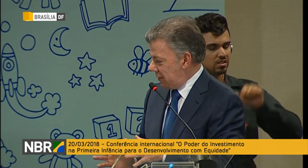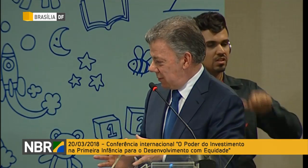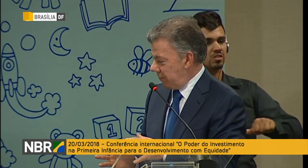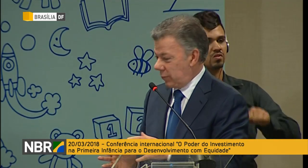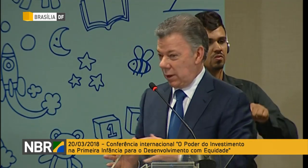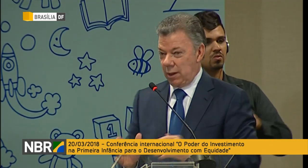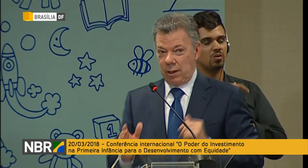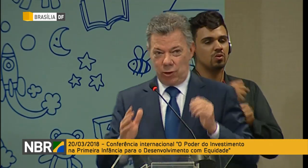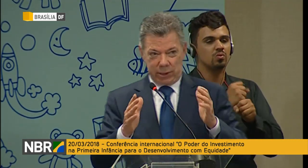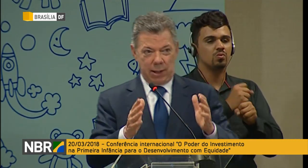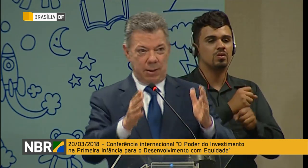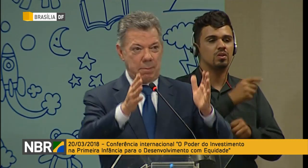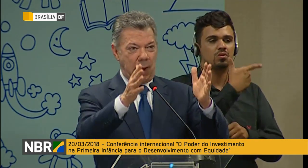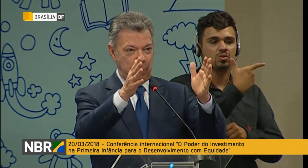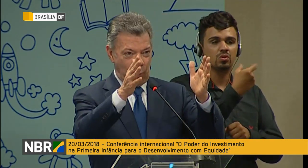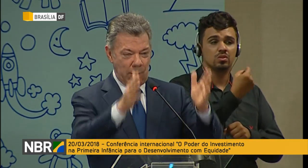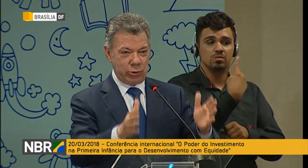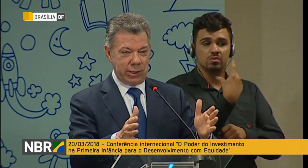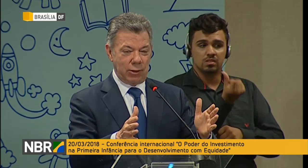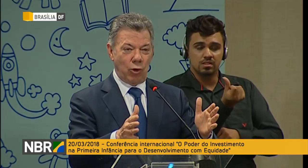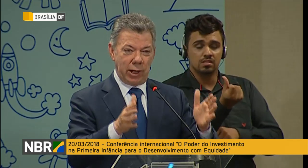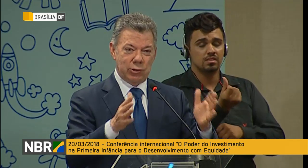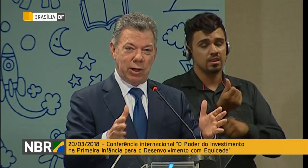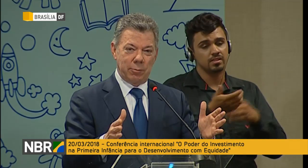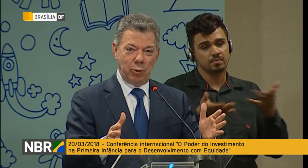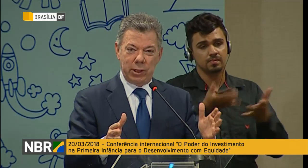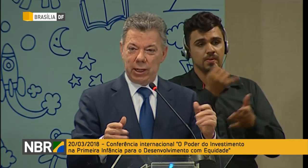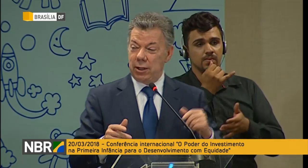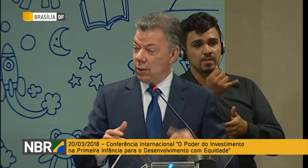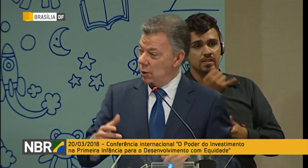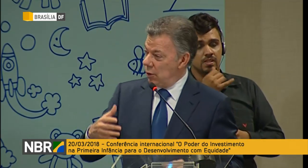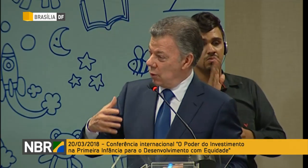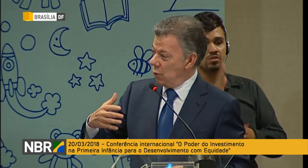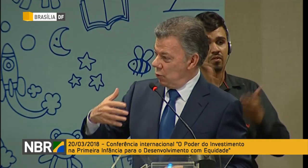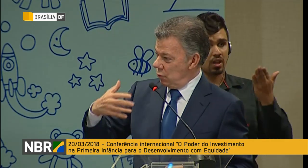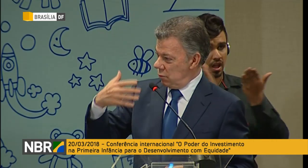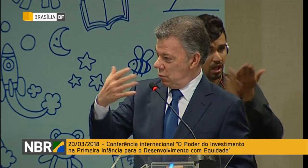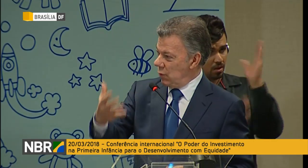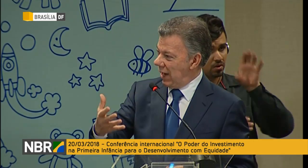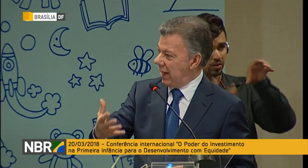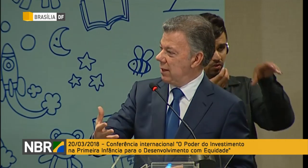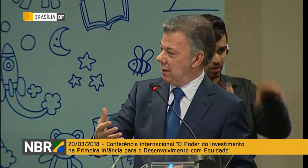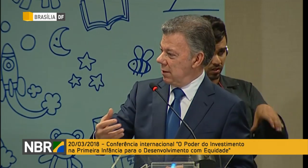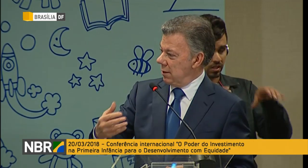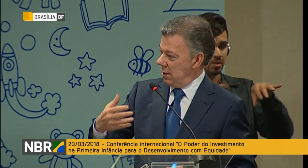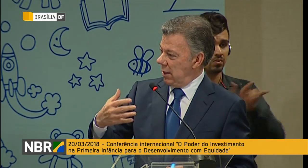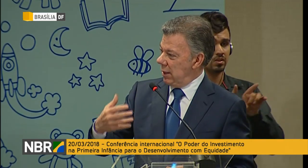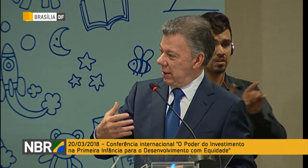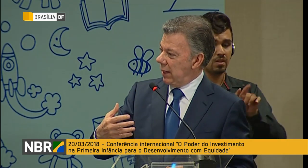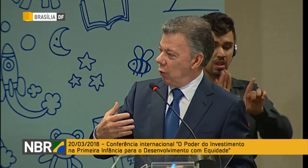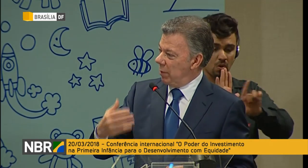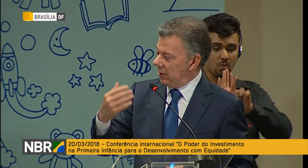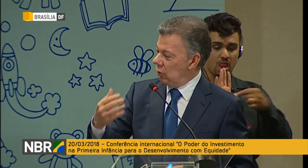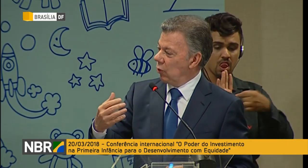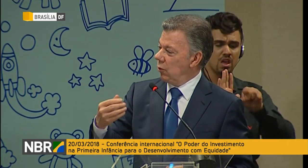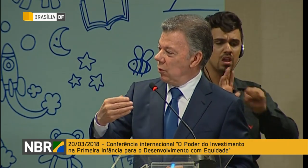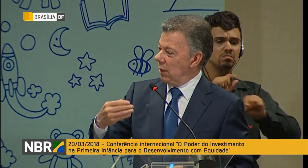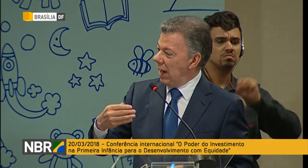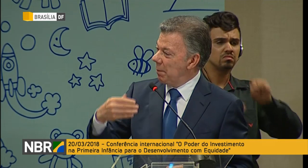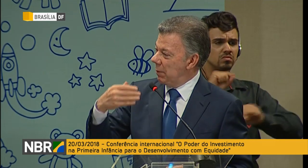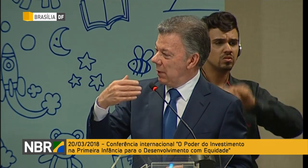Estado no ano de 2016. Ou seja, nós aprovamos no Congresso da República uma lei